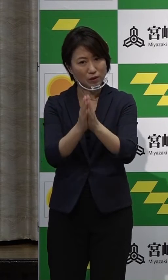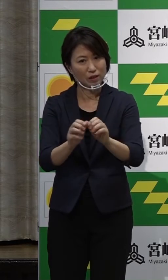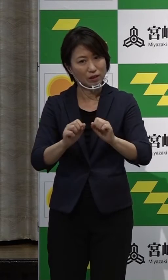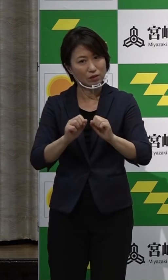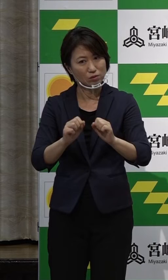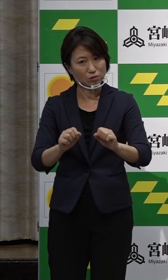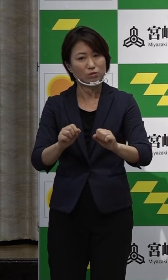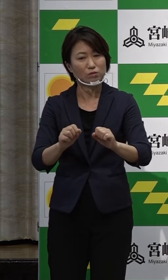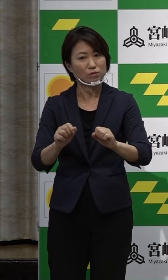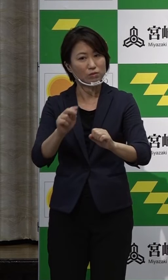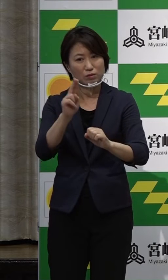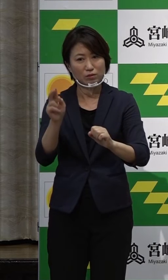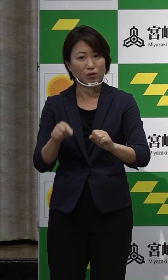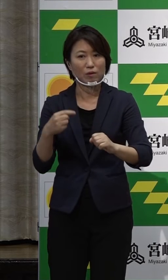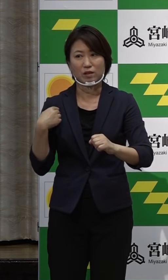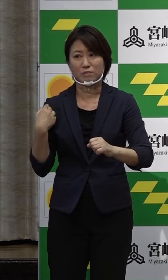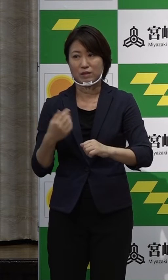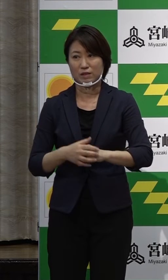るかと考えております。